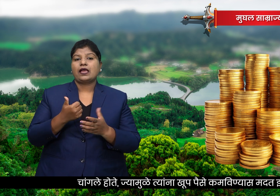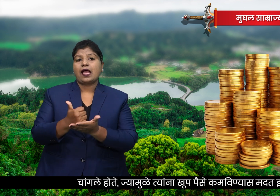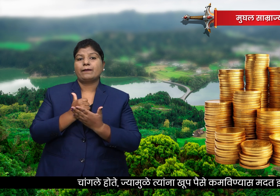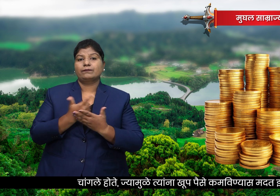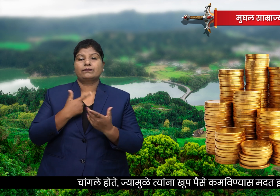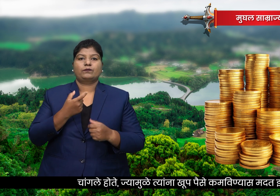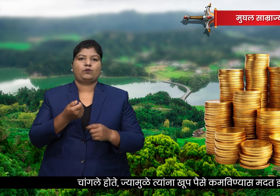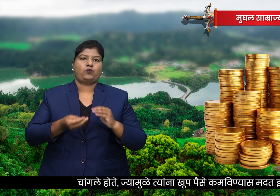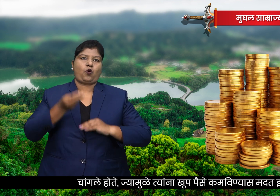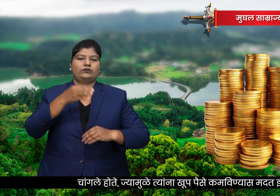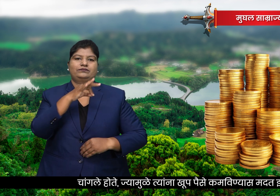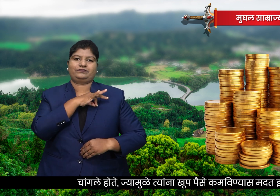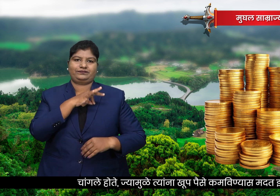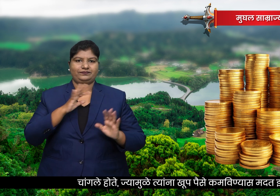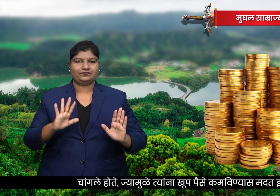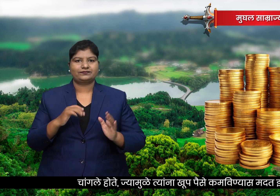मदत झाली.